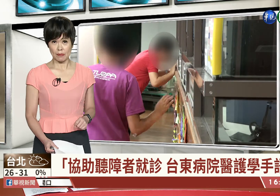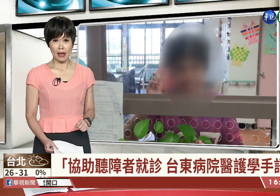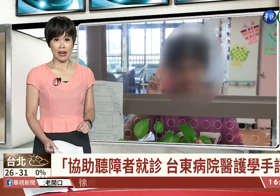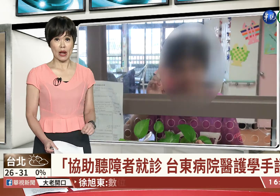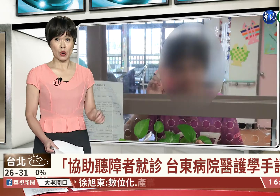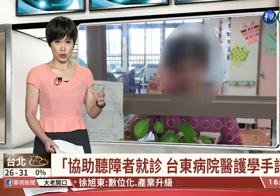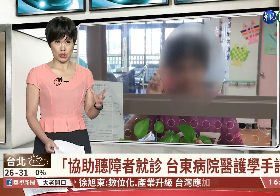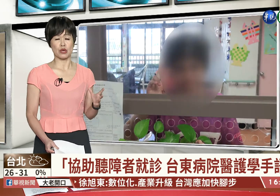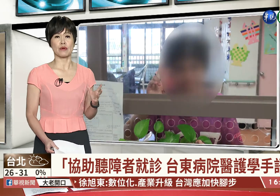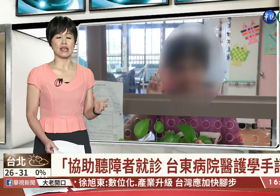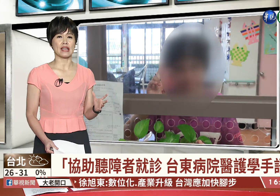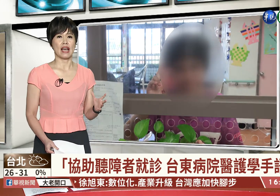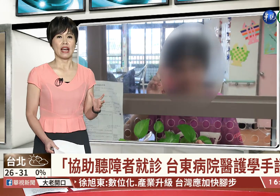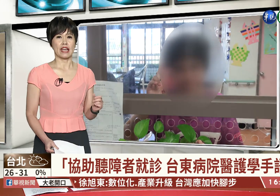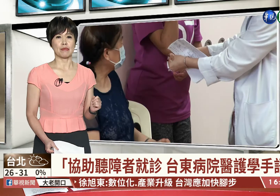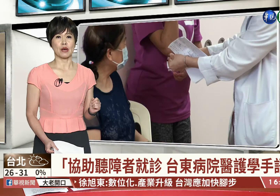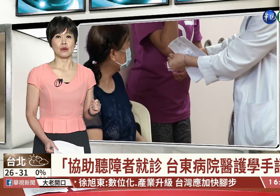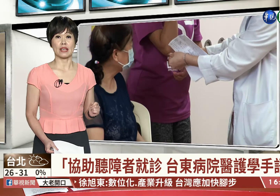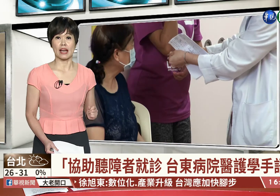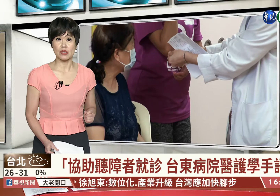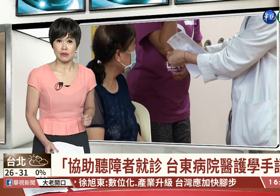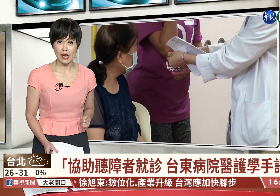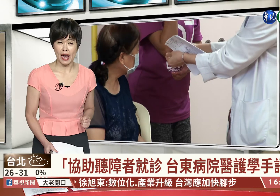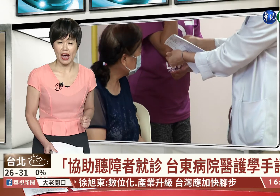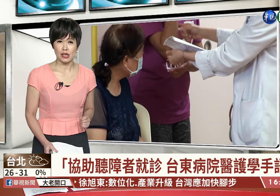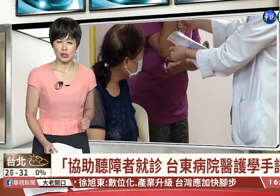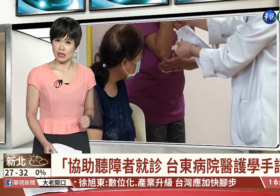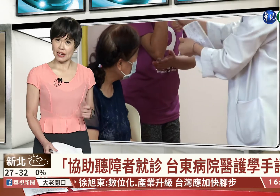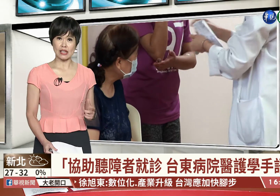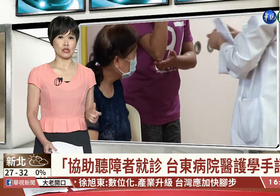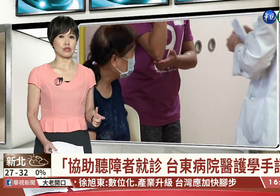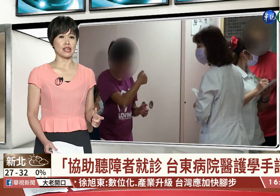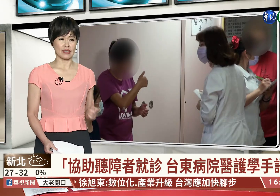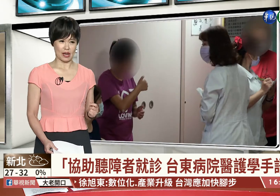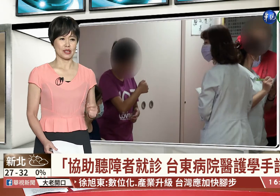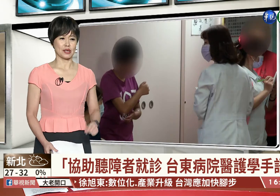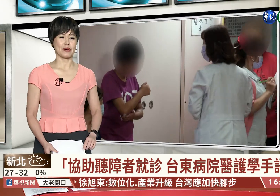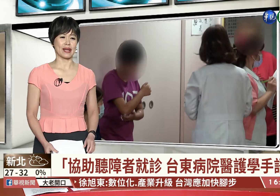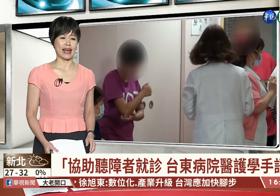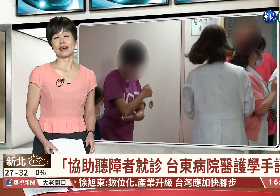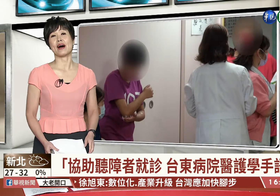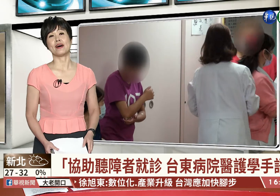体来学手语，协助听障者顺利来就诊，找回健康。